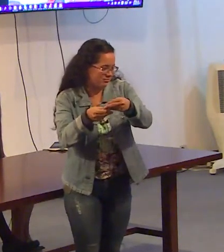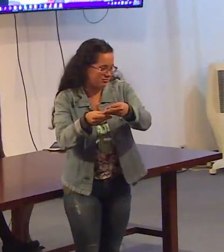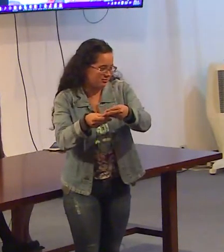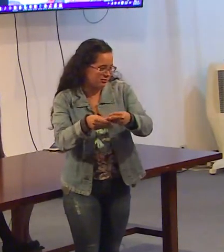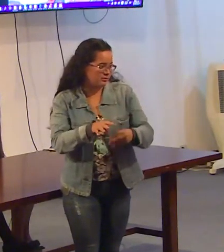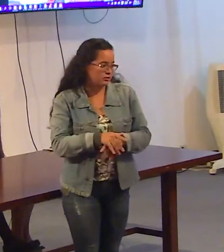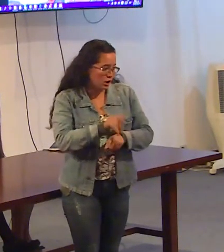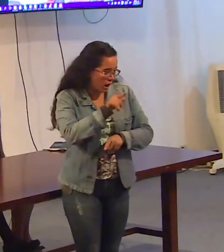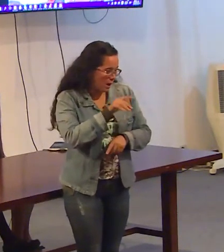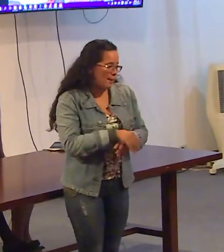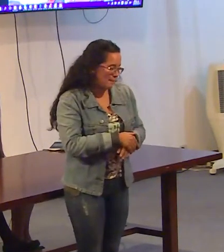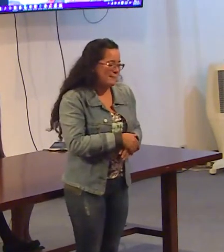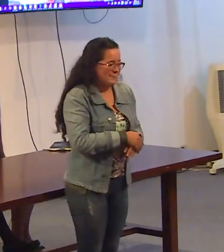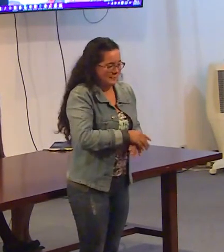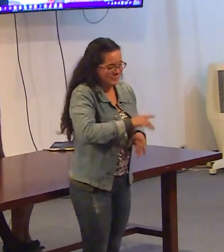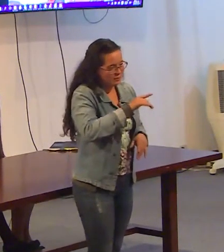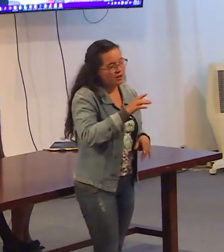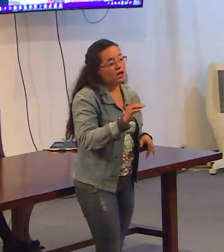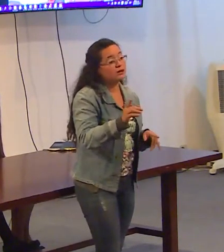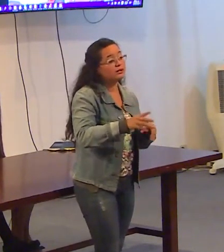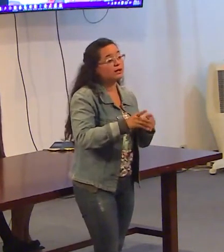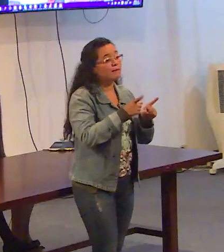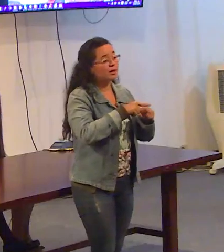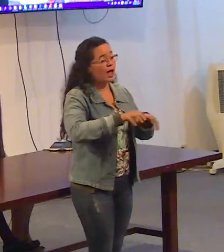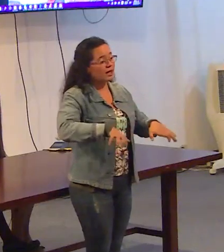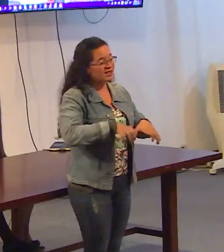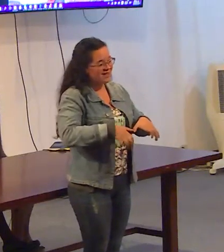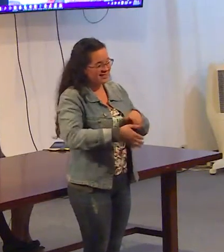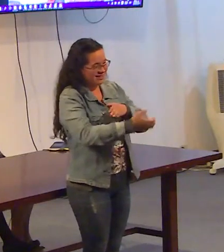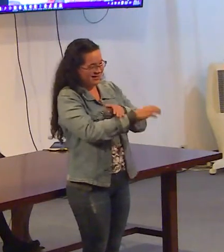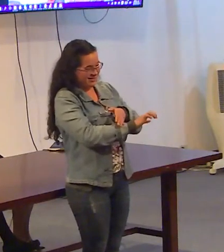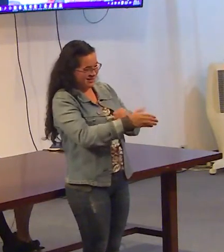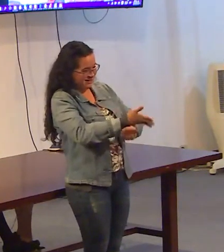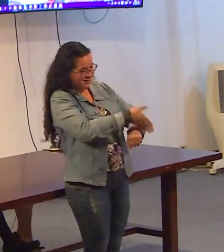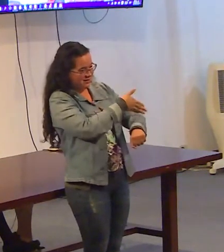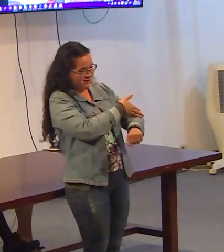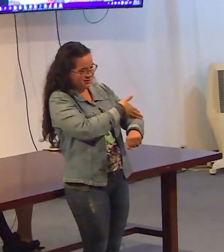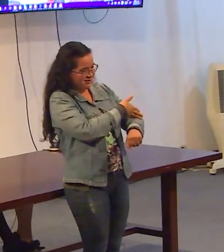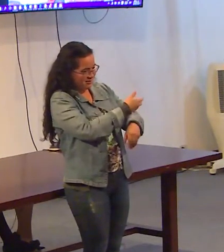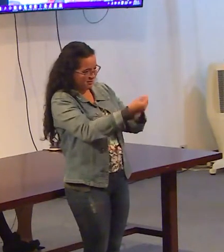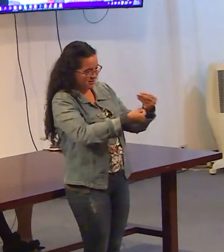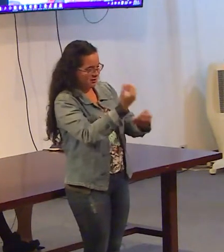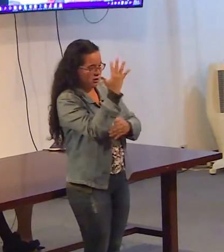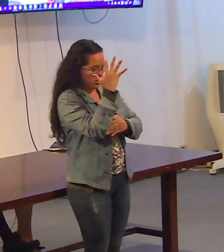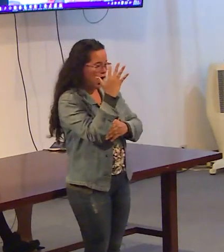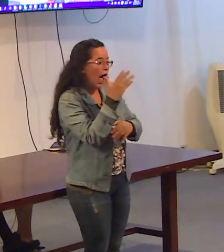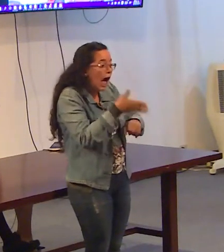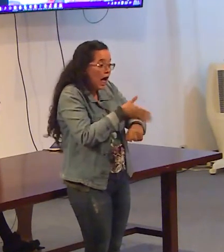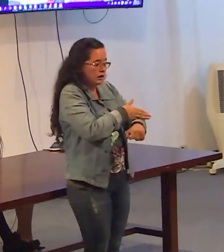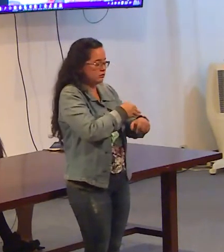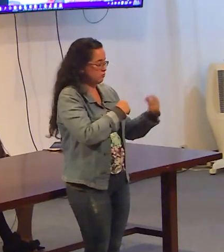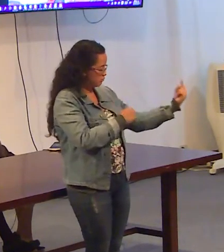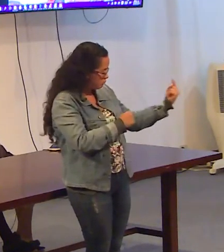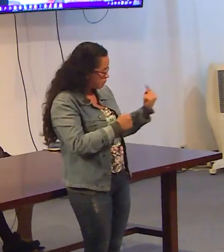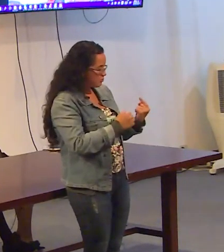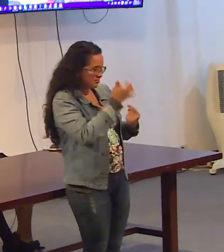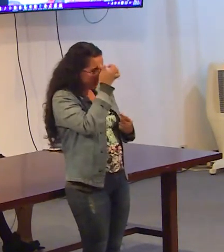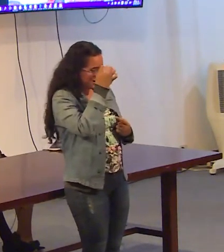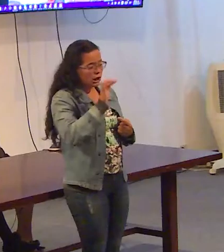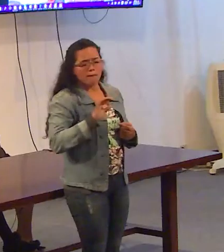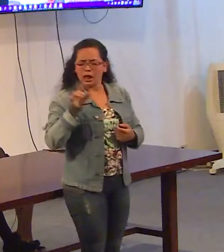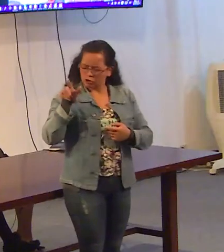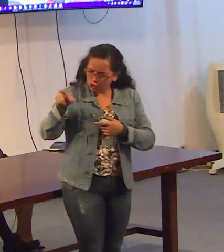en las actividades previas a la elaboración del árbol, también algunos profesionales se acercaban a nosotros y decían, bueno,